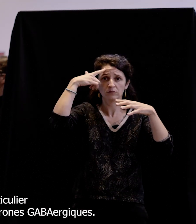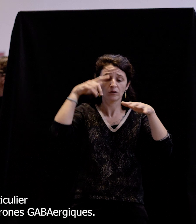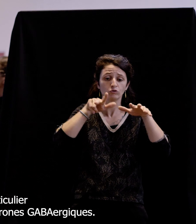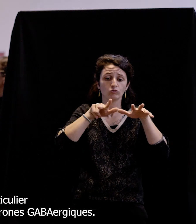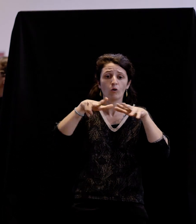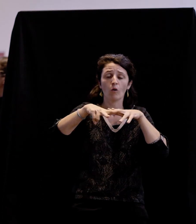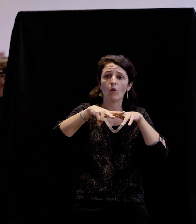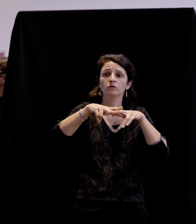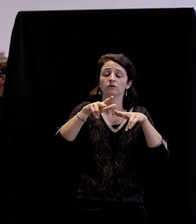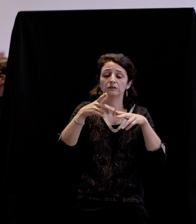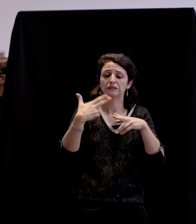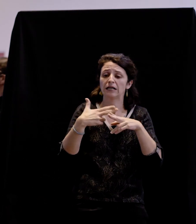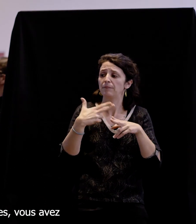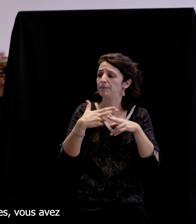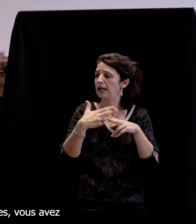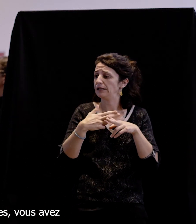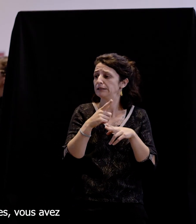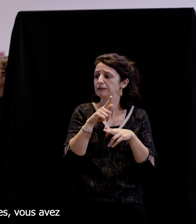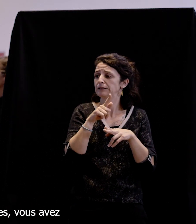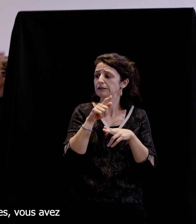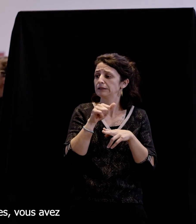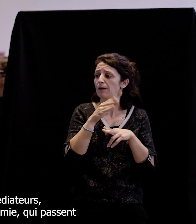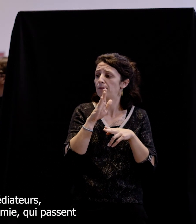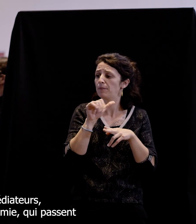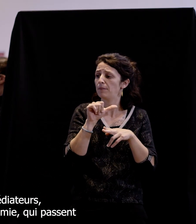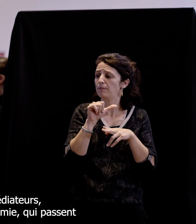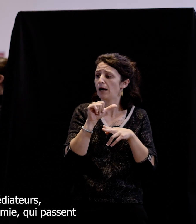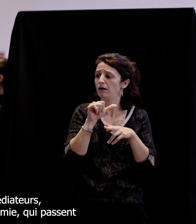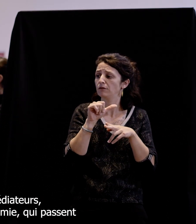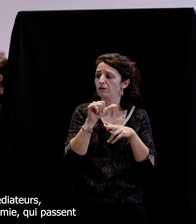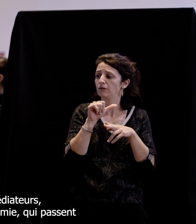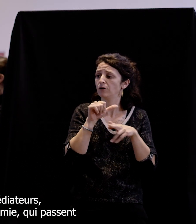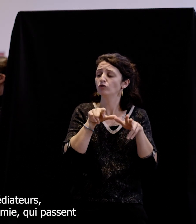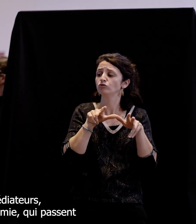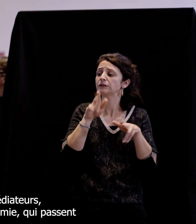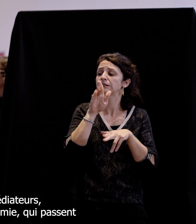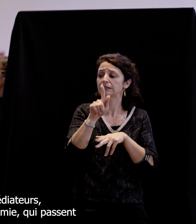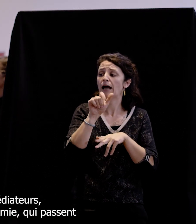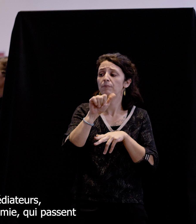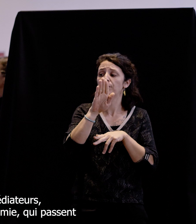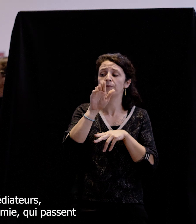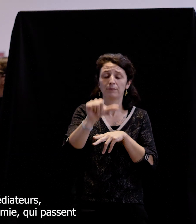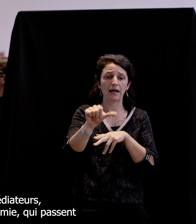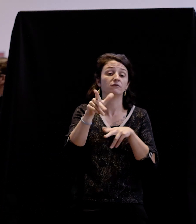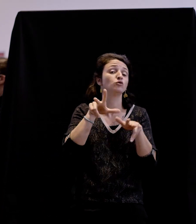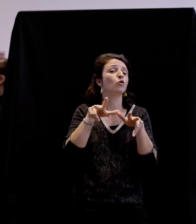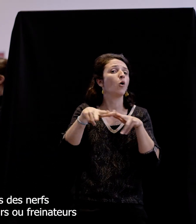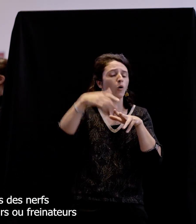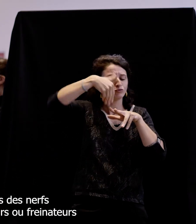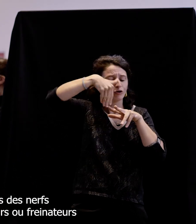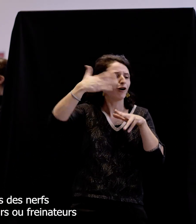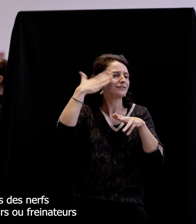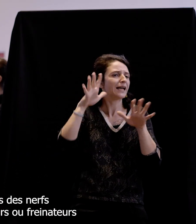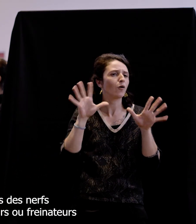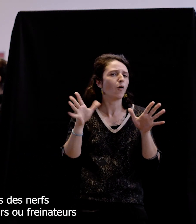appelle les neurones GABAergiques. Vous savez que dans les neurones, vous avez des neuromédiateurs, c'est-à-dire de la chimie qui passe dans